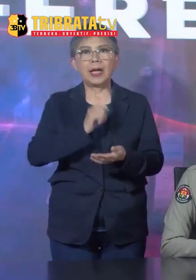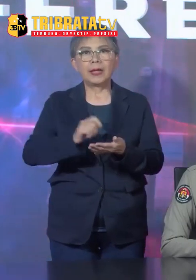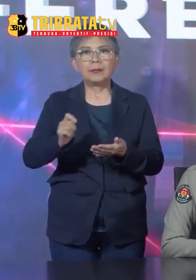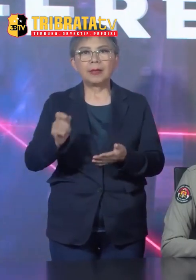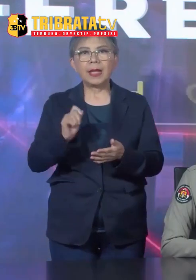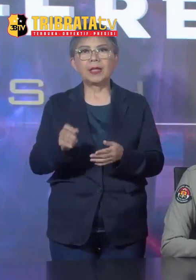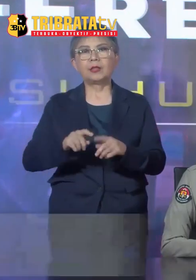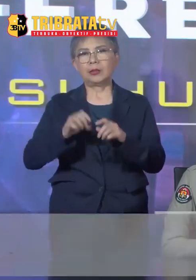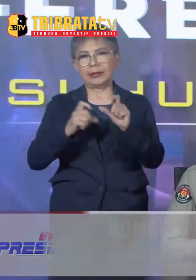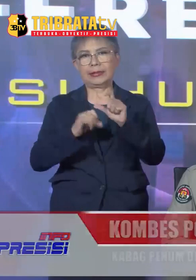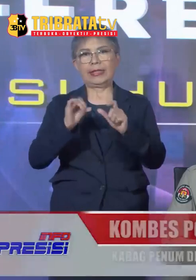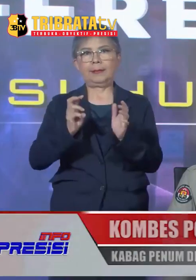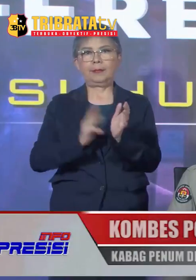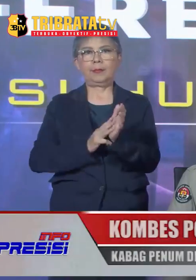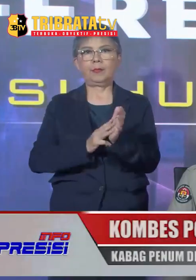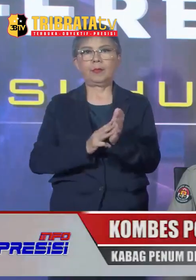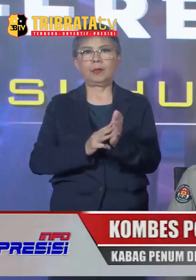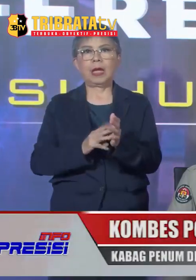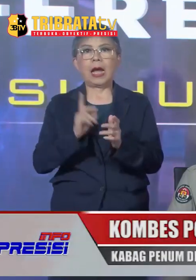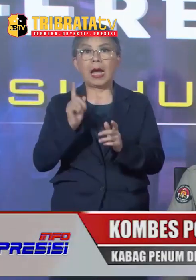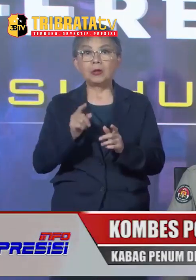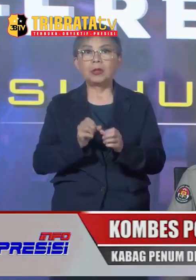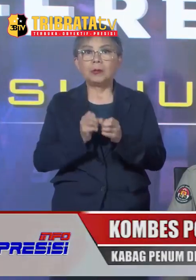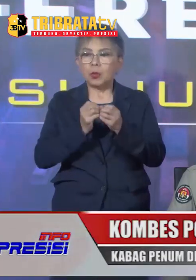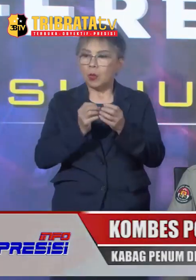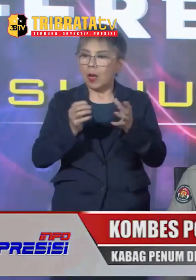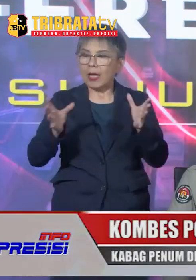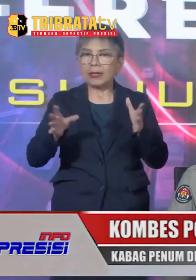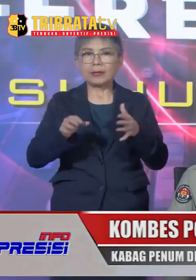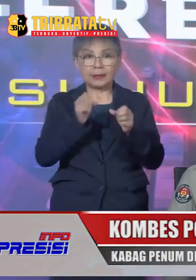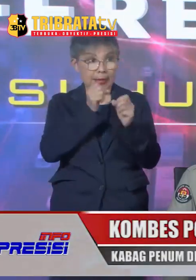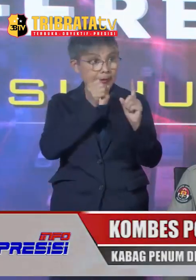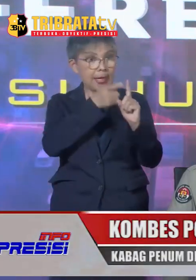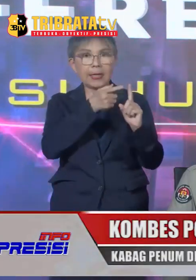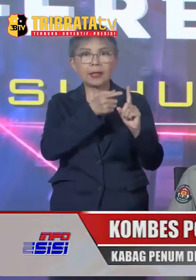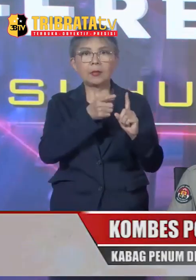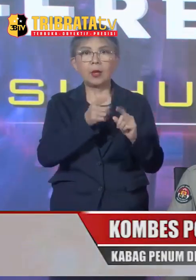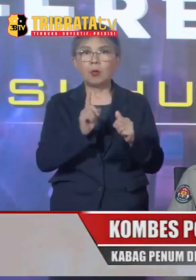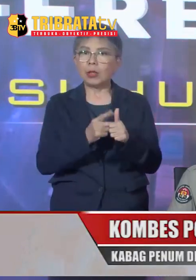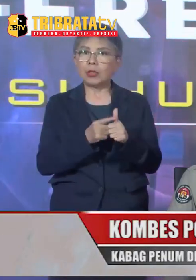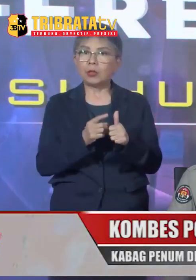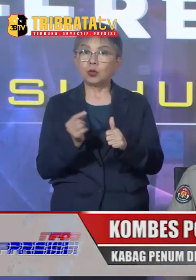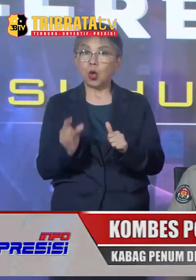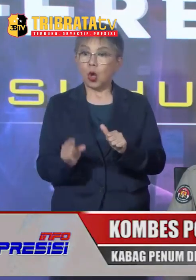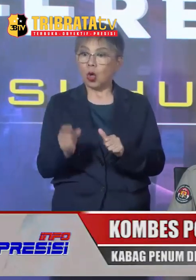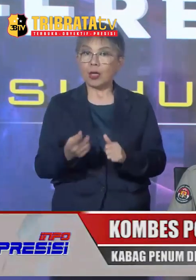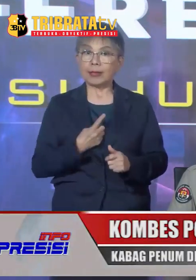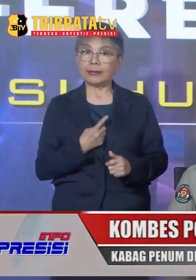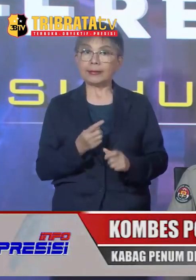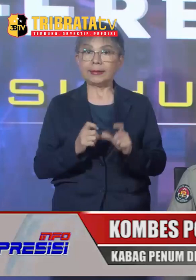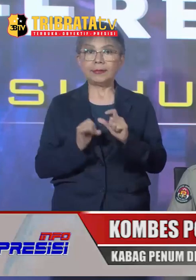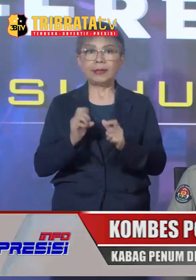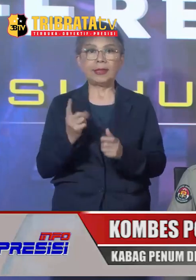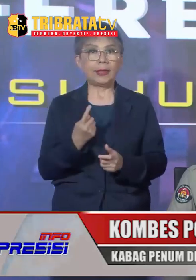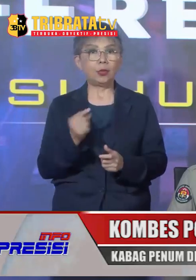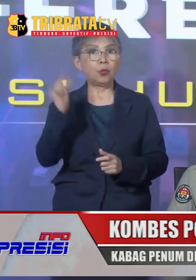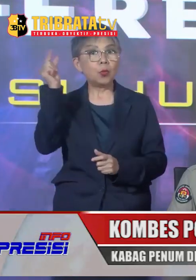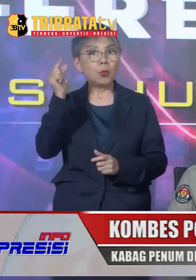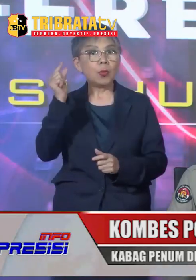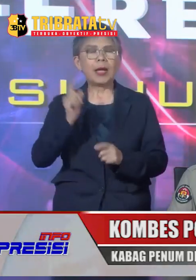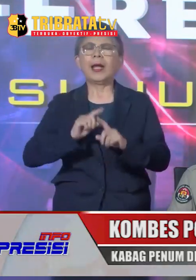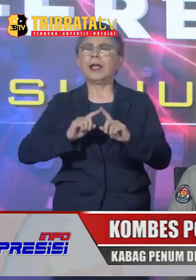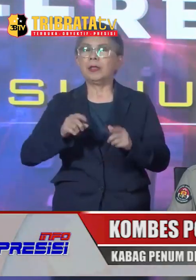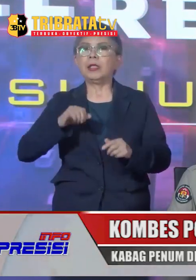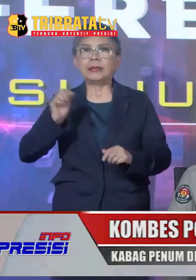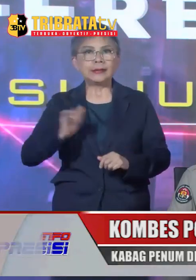penandaan Surat Izin Mengemudi Bahkan diperluas sasarannya bukan hanya bagi pemohon SIM umum akan